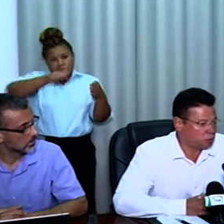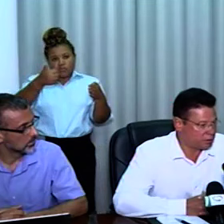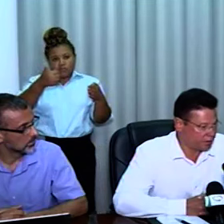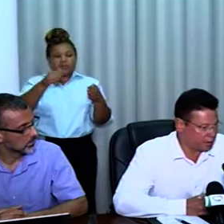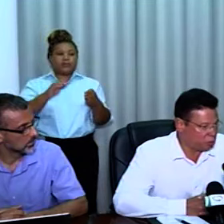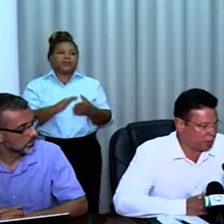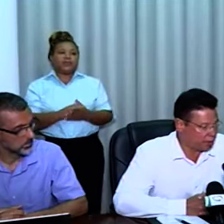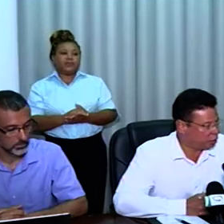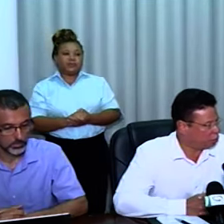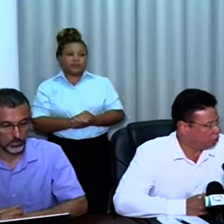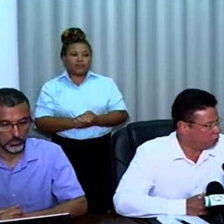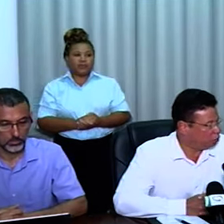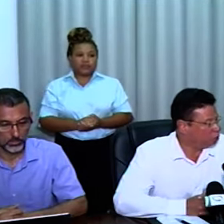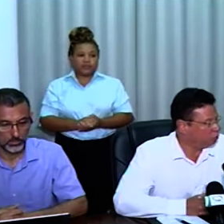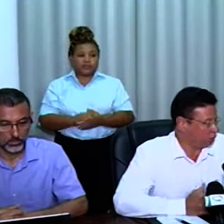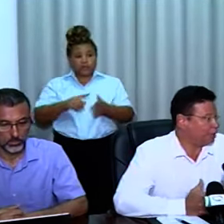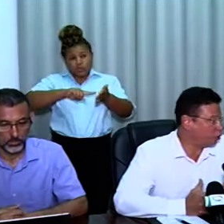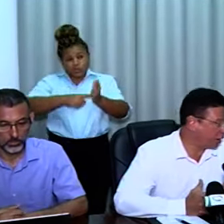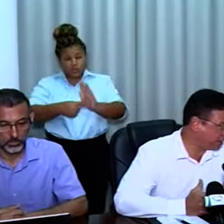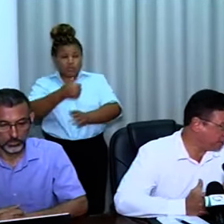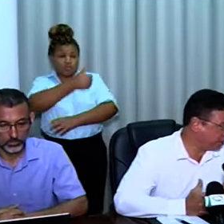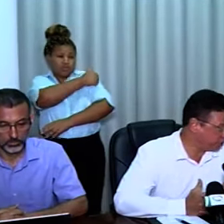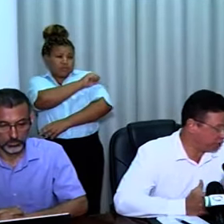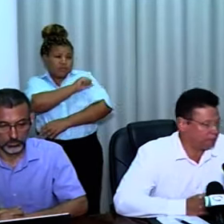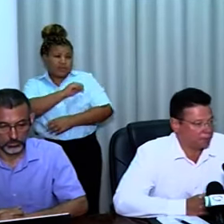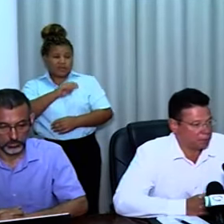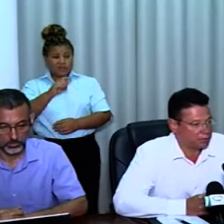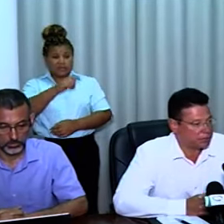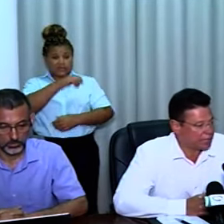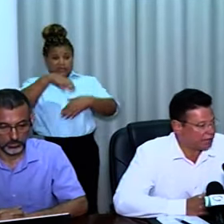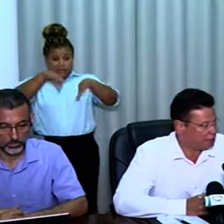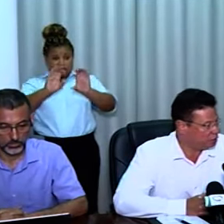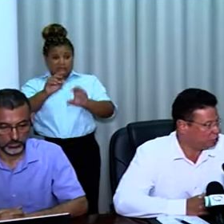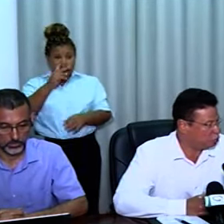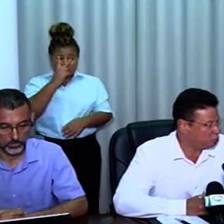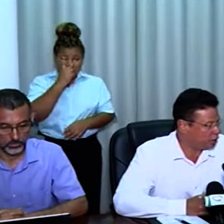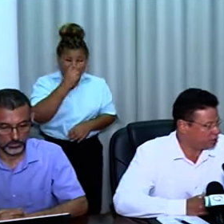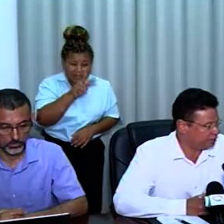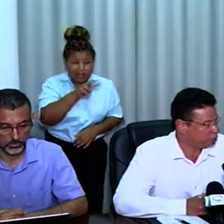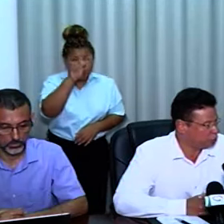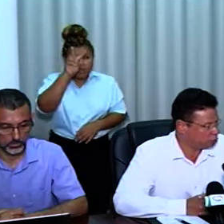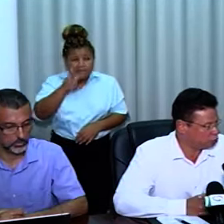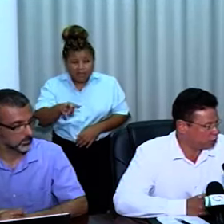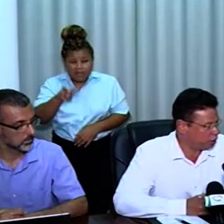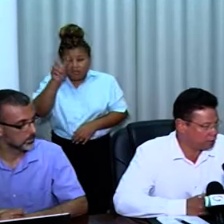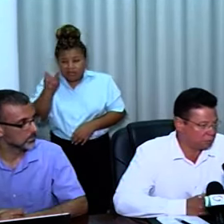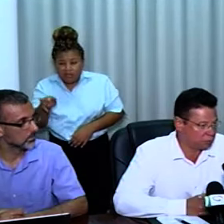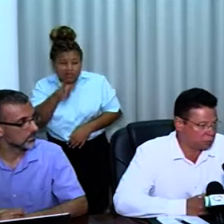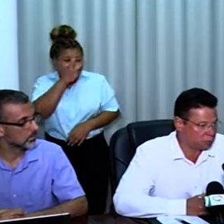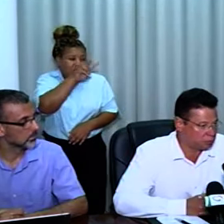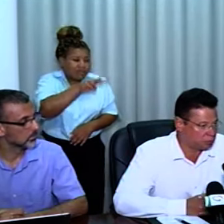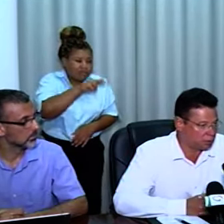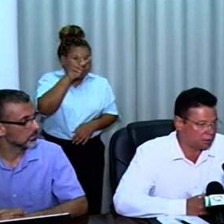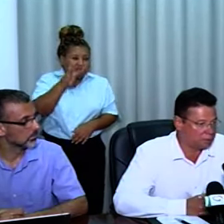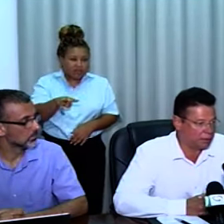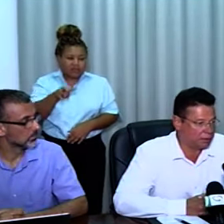Nous souhaitons qu'il nous paraît encore beaucoup, pas qu'il y ait encore cas qui rapportent, mais si on s'y arrive, nous avons besoin de toutes les ressources qui nous en ont pour